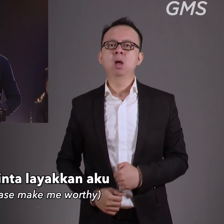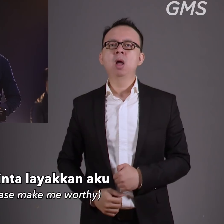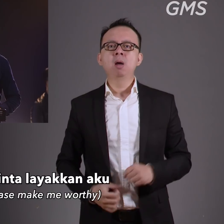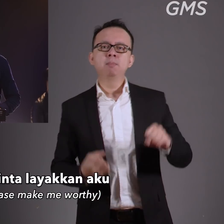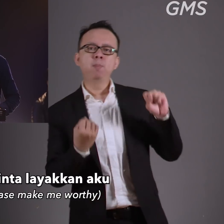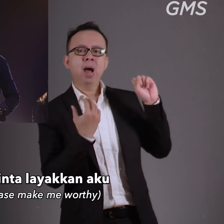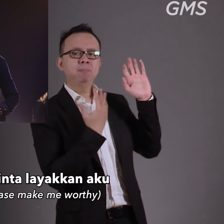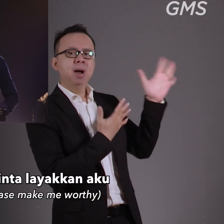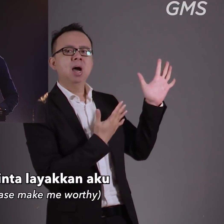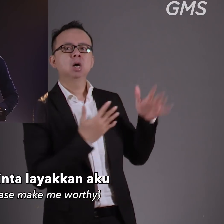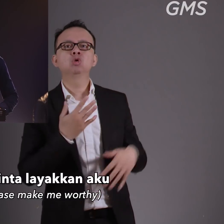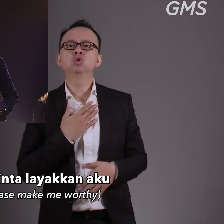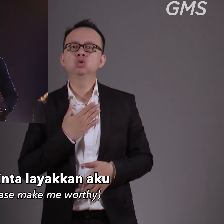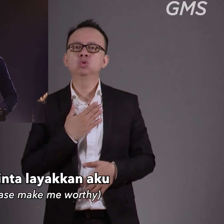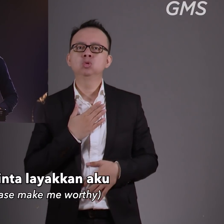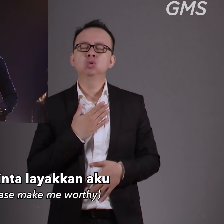Bapakku